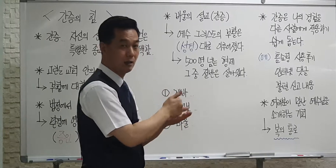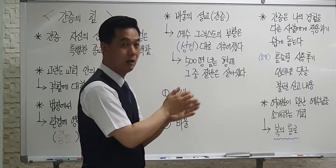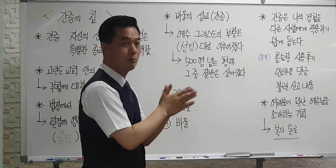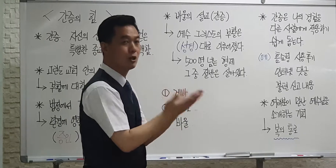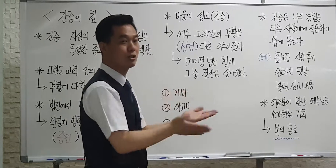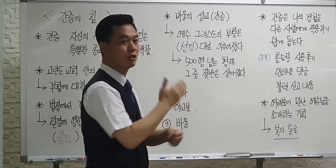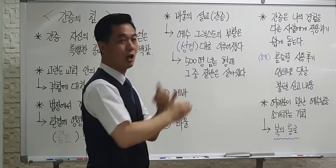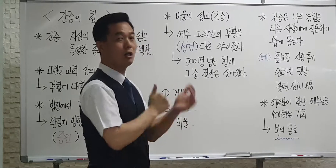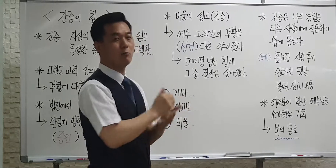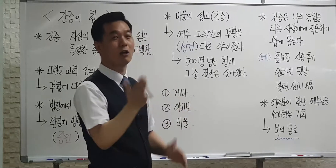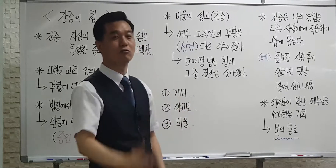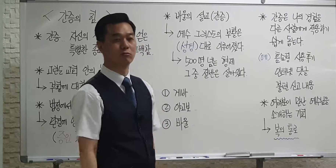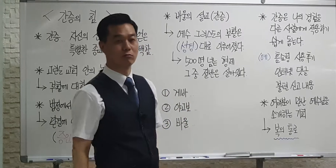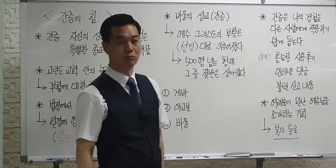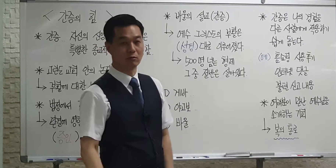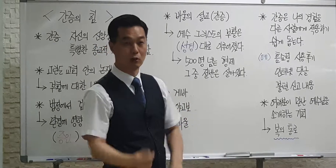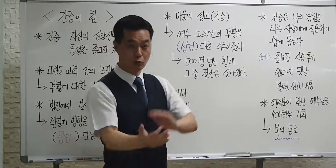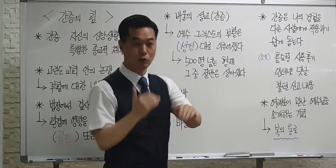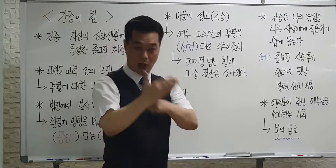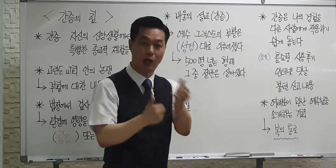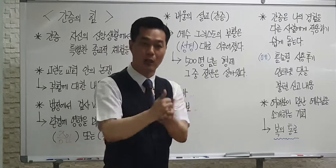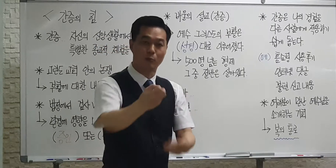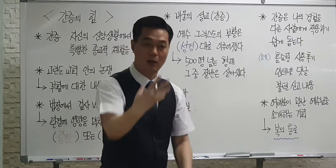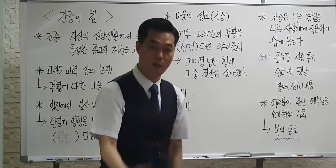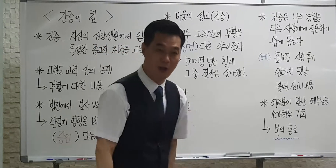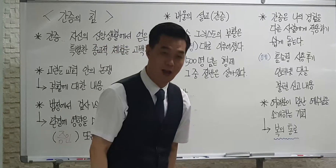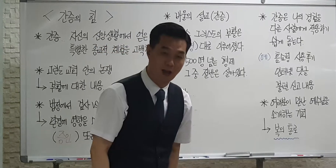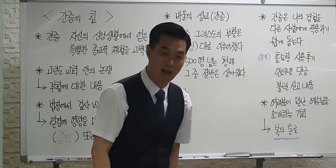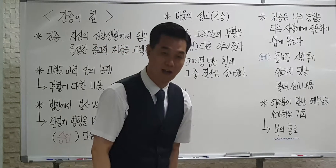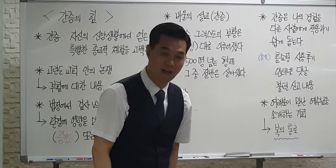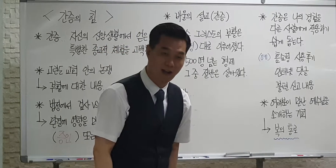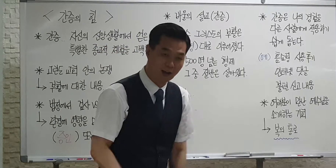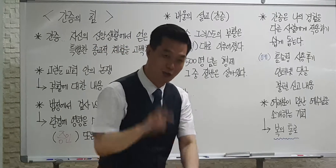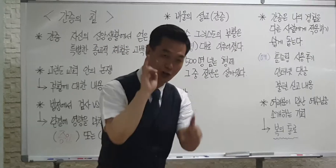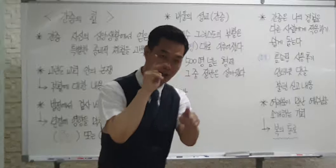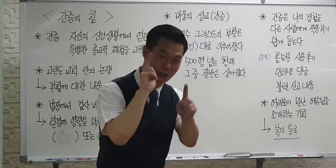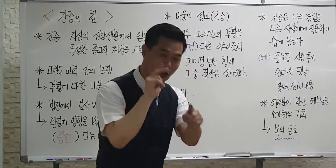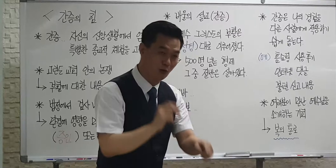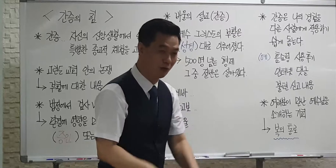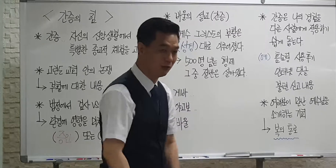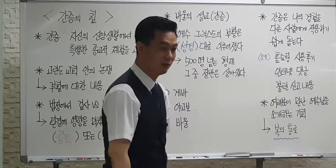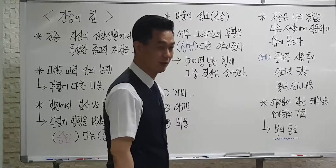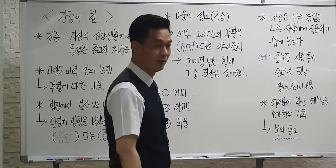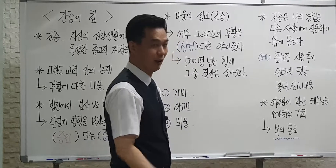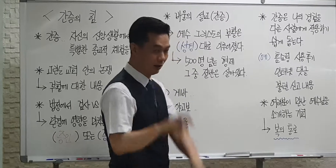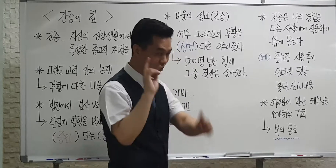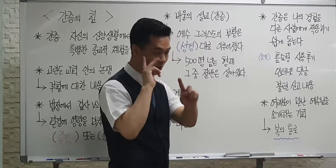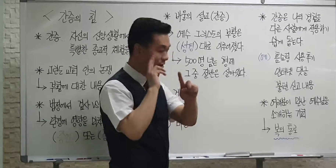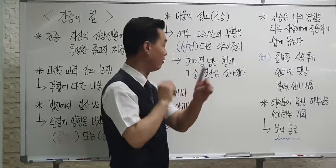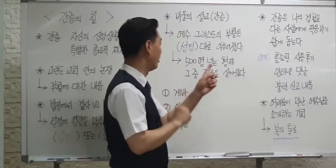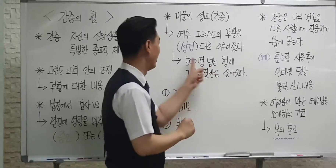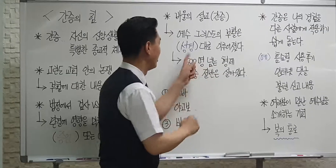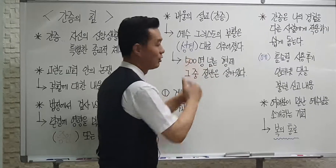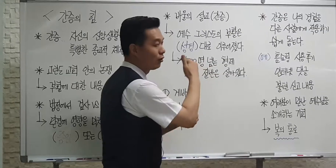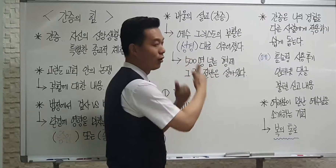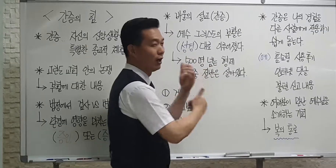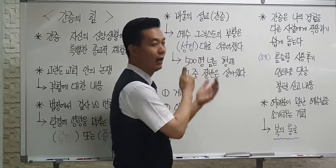하나님 책이지 하나님이 아니고 좀 전에 하나님이라며 틀렸다니까 틀렸어요. 성경